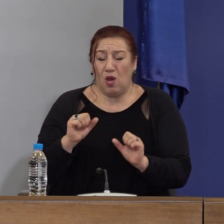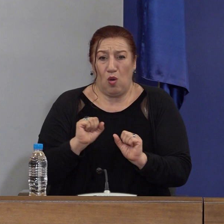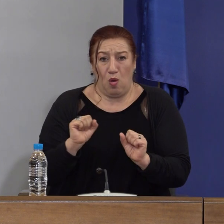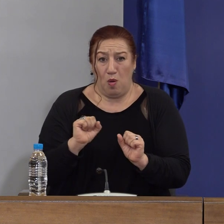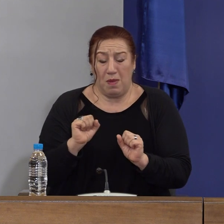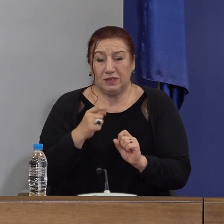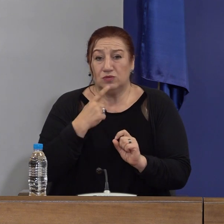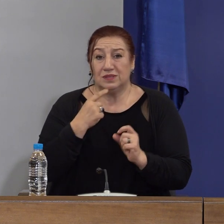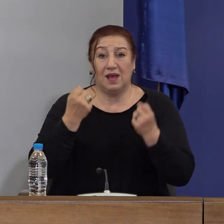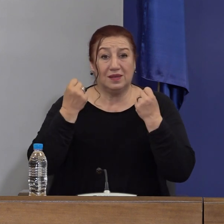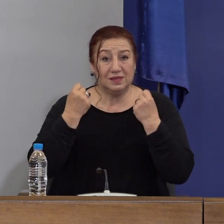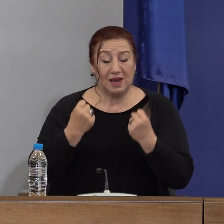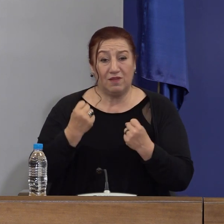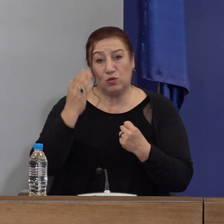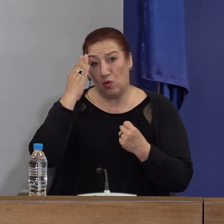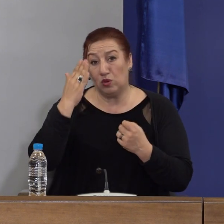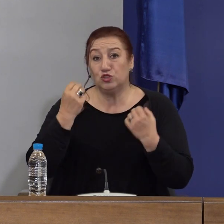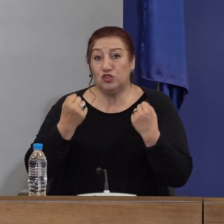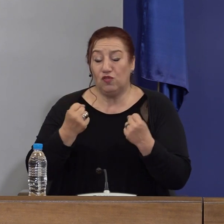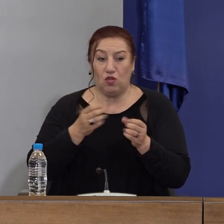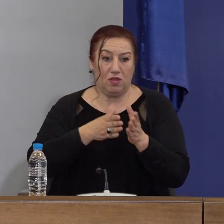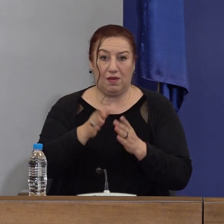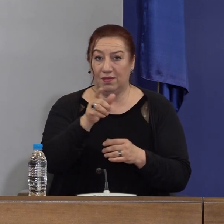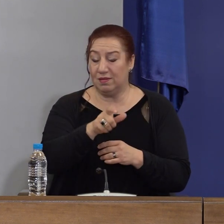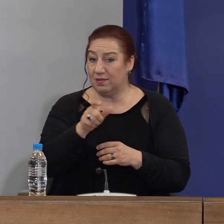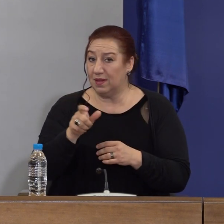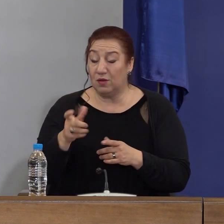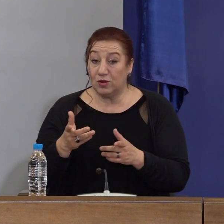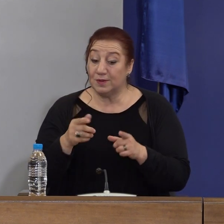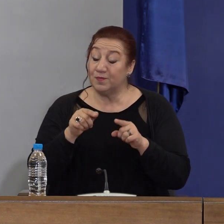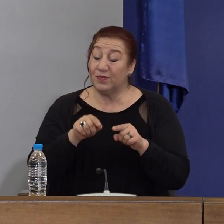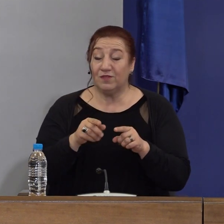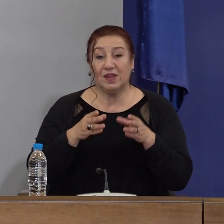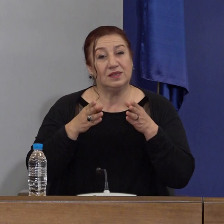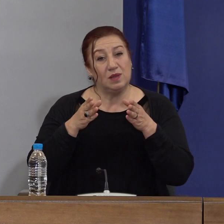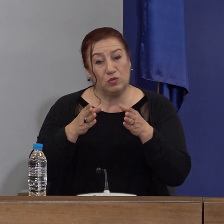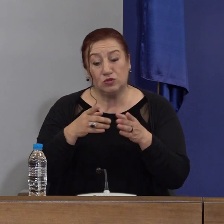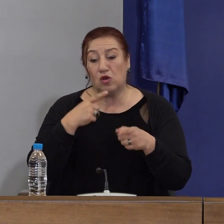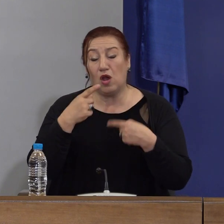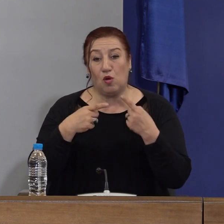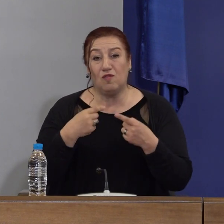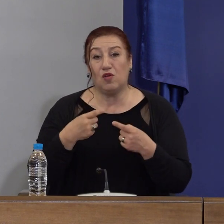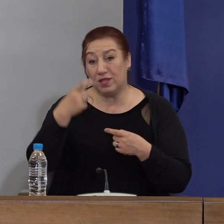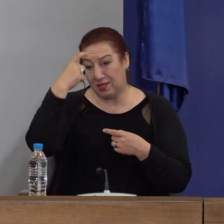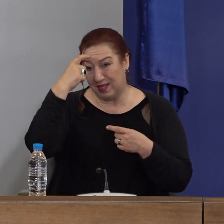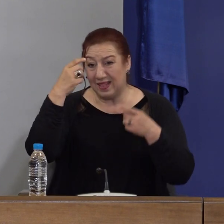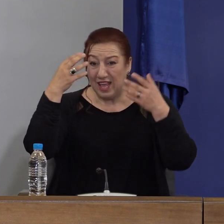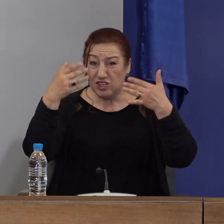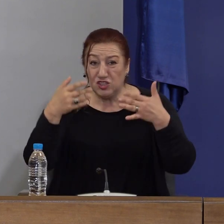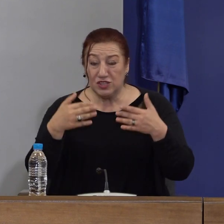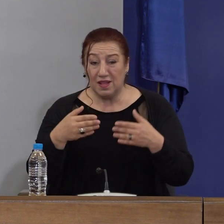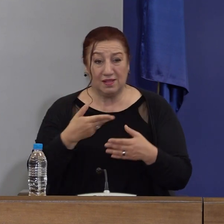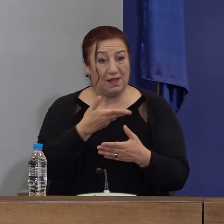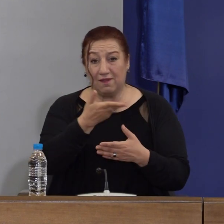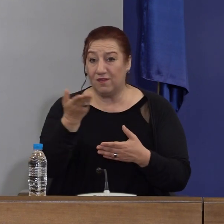за здравето и живота на хората. В тази посока говорят и цифрите. Вие знаете вече,